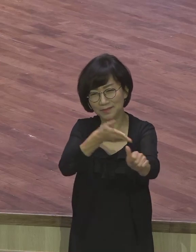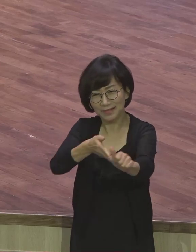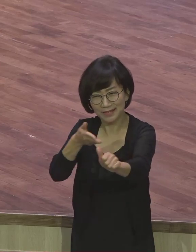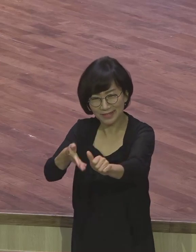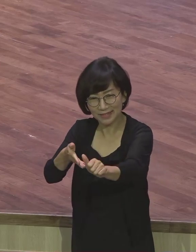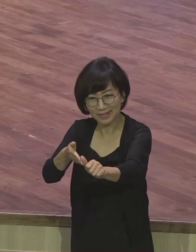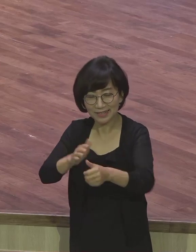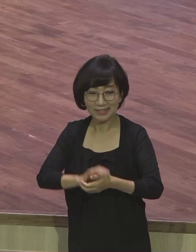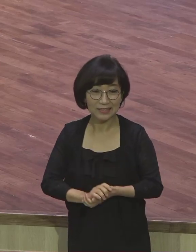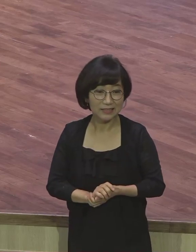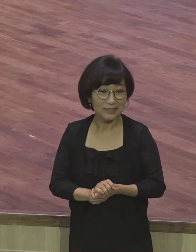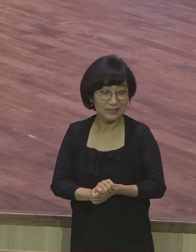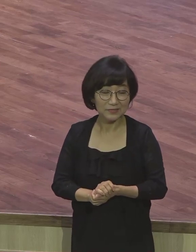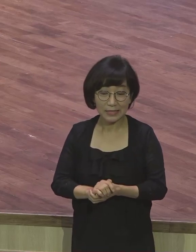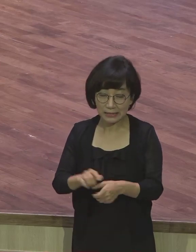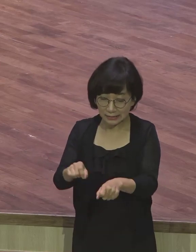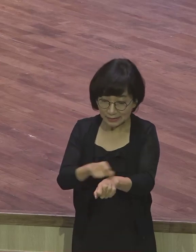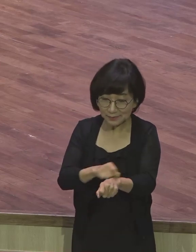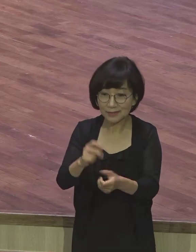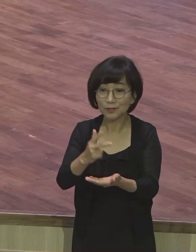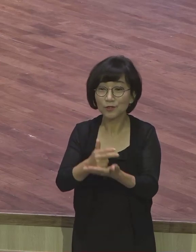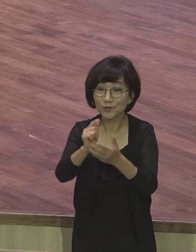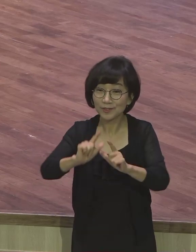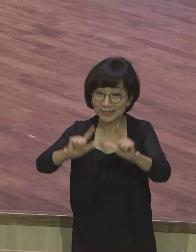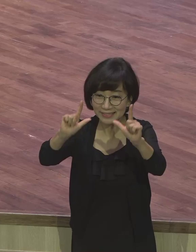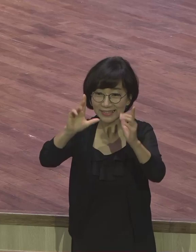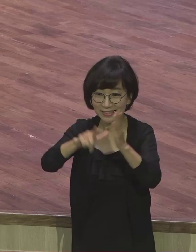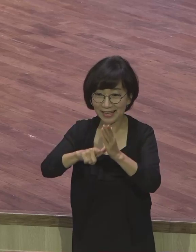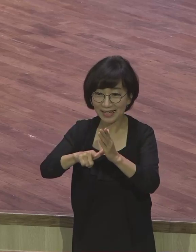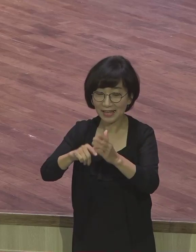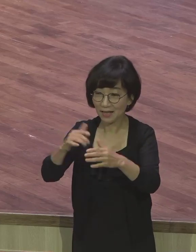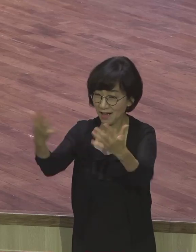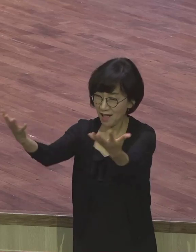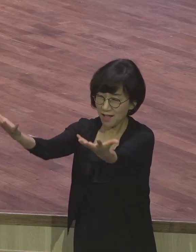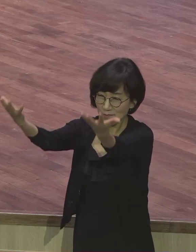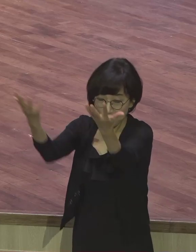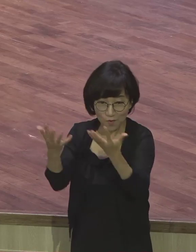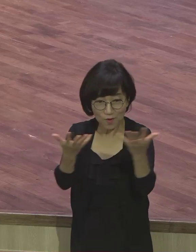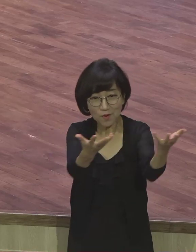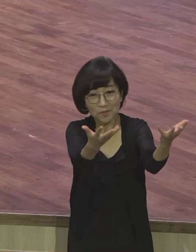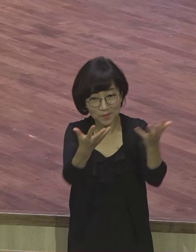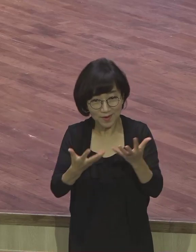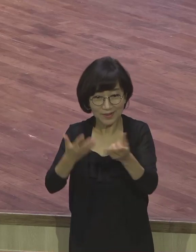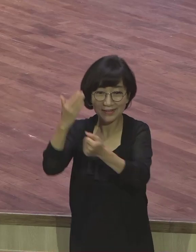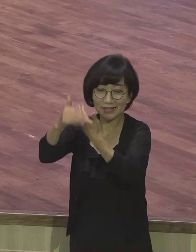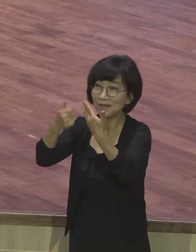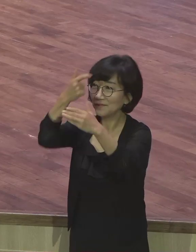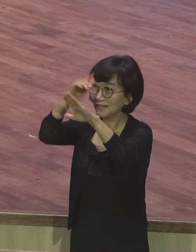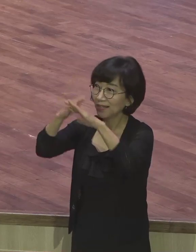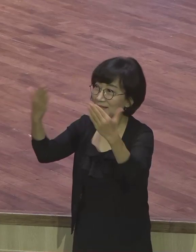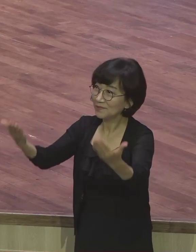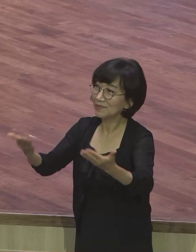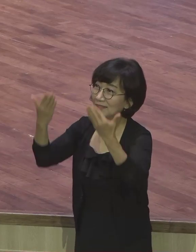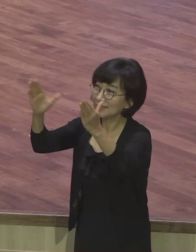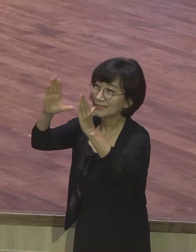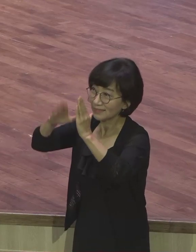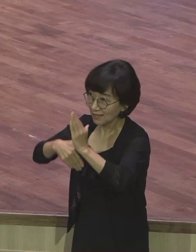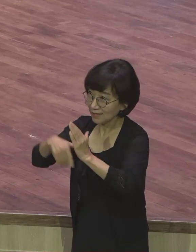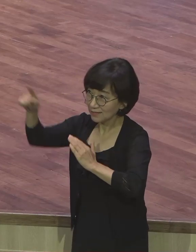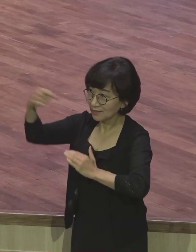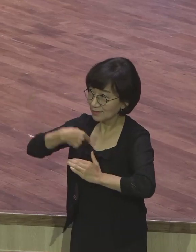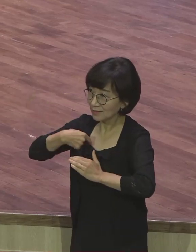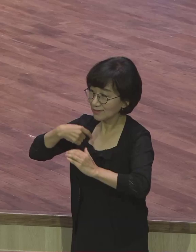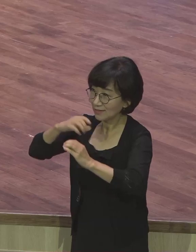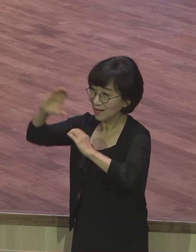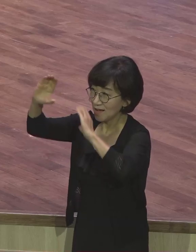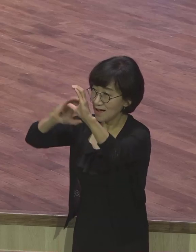예배를 통해서, 특별히 주일날 하나님 앞에 나와서 예배드리는 예배를 통해서 하나님과 나와의 뭐요? 관계가 소통이